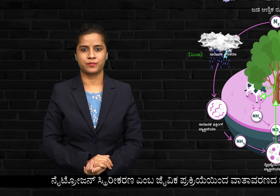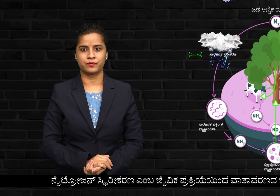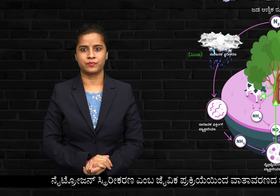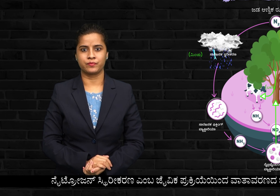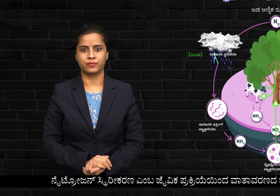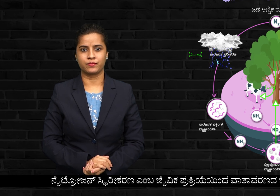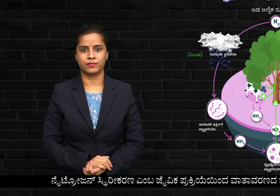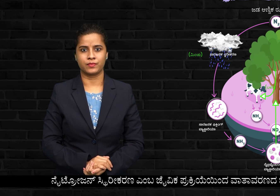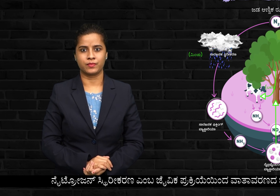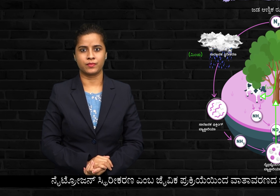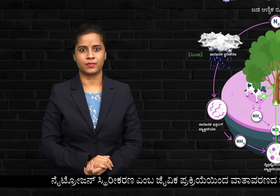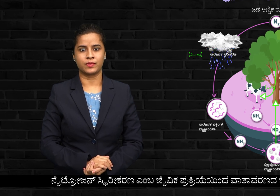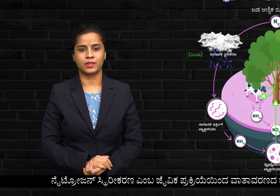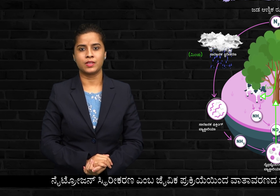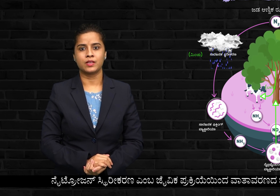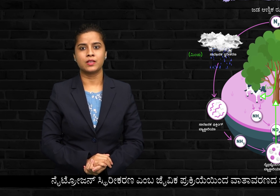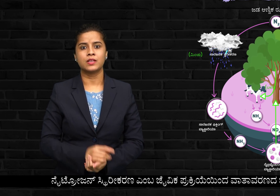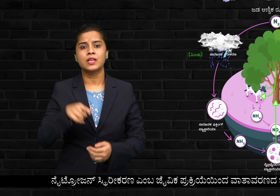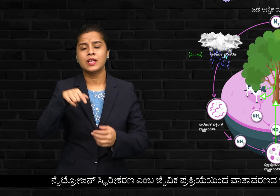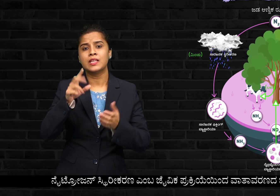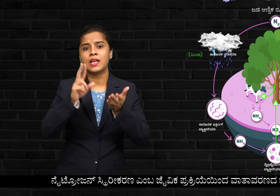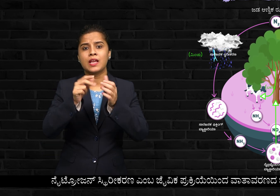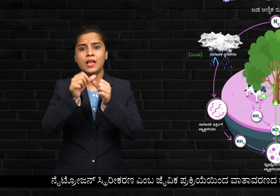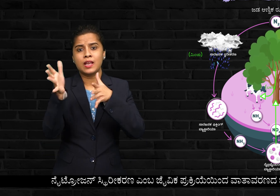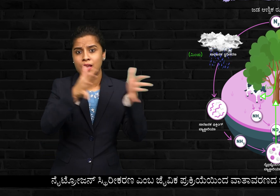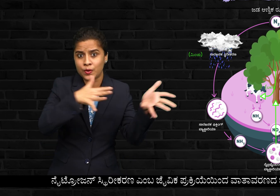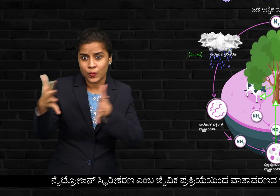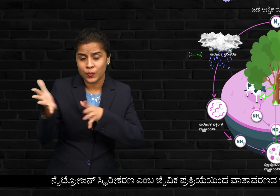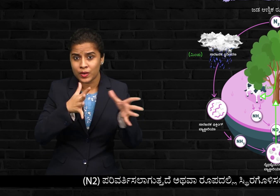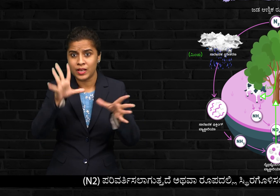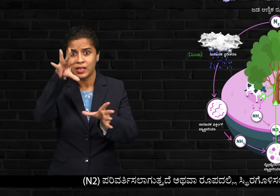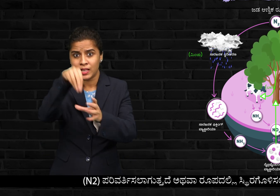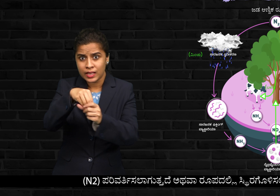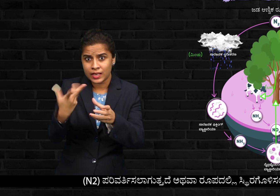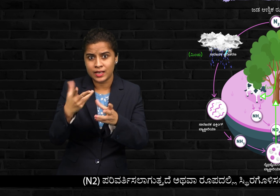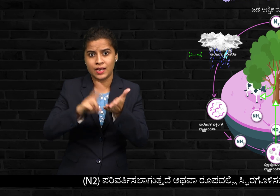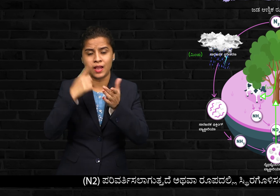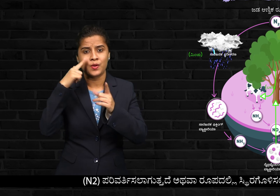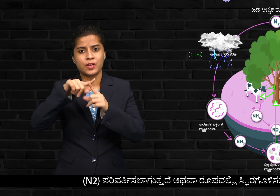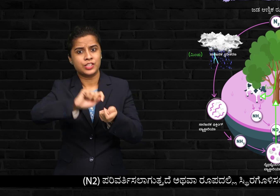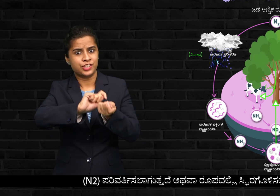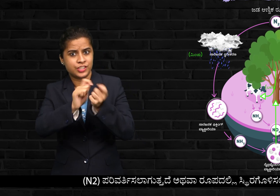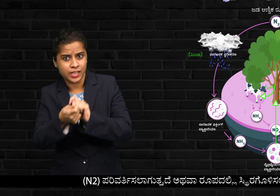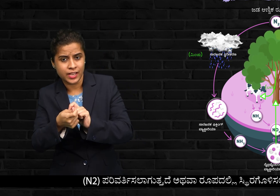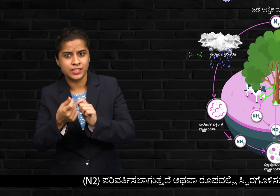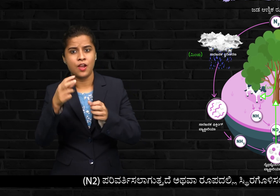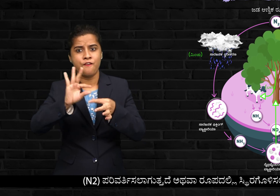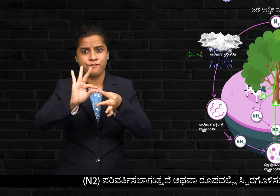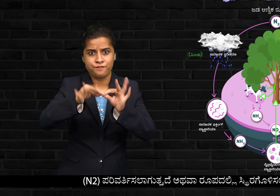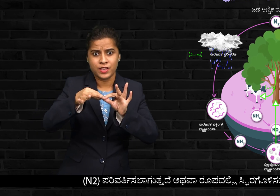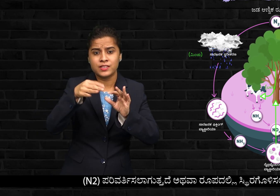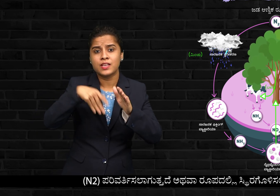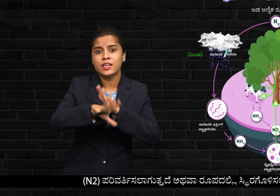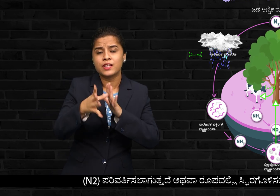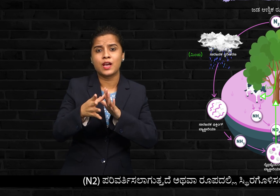ನೈಟ್ರೋಜನ್ ಸ್ಥಿರೀಕರಣ ಎಂಬ ಜೈವಿಕ ಪ್ರಕ್ರಿಯೆಯಿಂದ ವಾತಾವರಣದ ಜಡ ಸಾರಜನಕವನ್ನ ಪರಿವರ್ತಿಸಲಾಗುತ್ತೆ ಅಥವಾ ರೂಪದಲ್ಲಿ